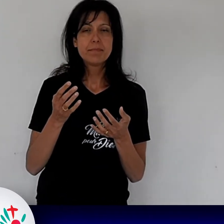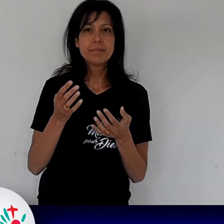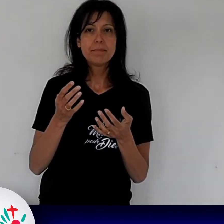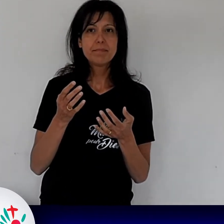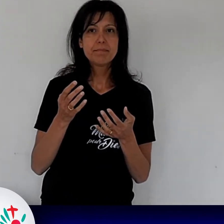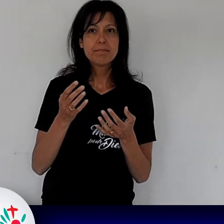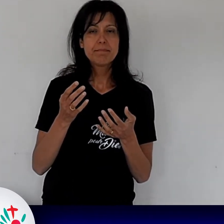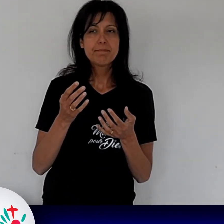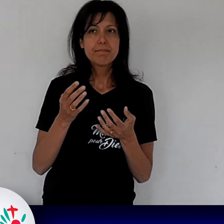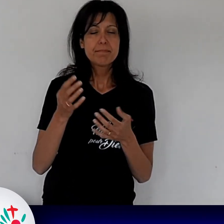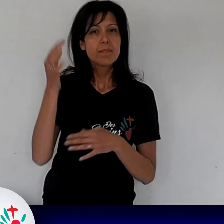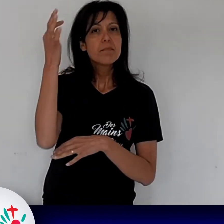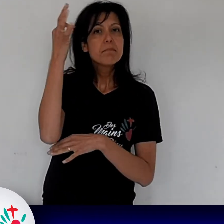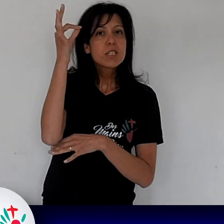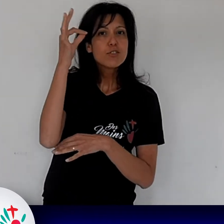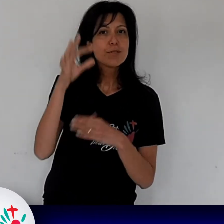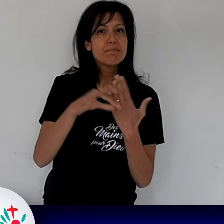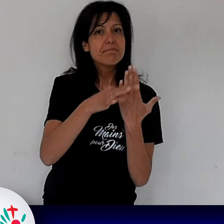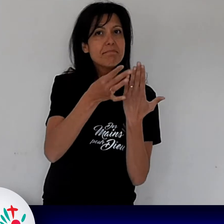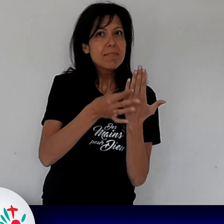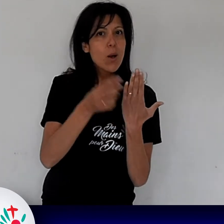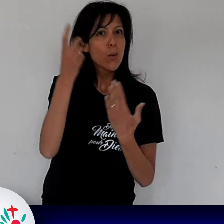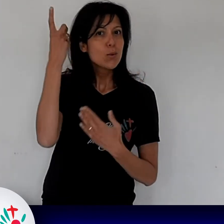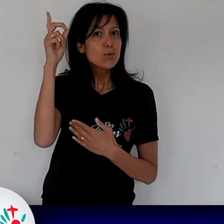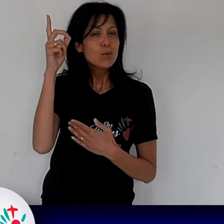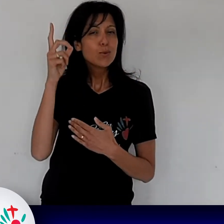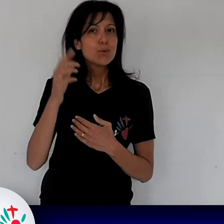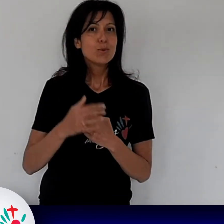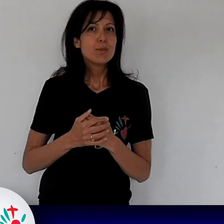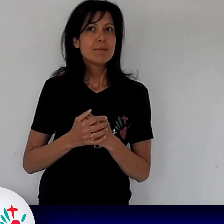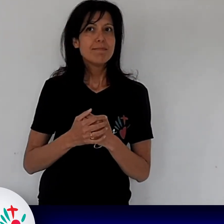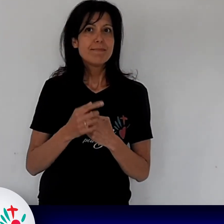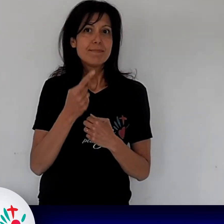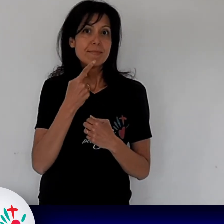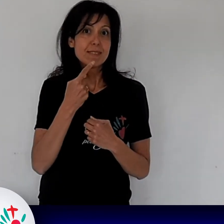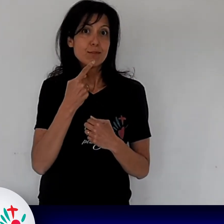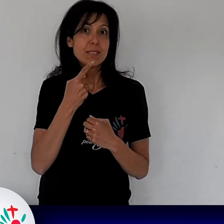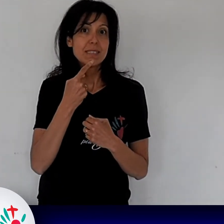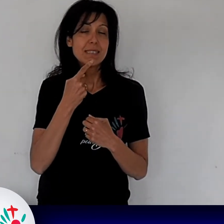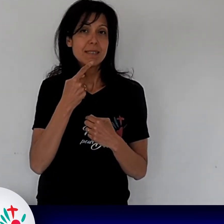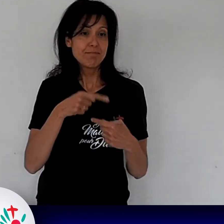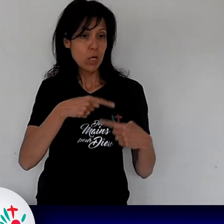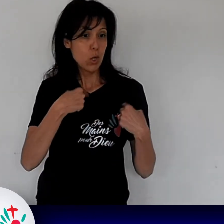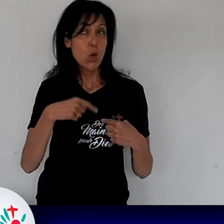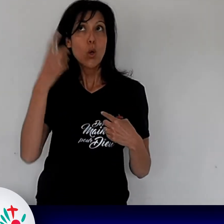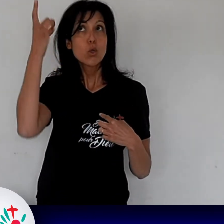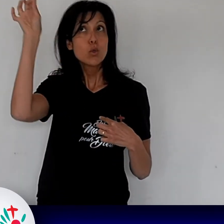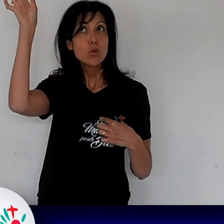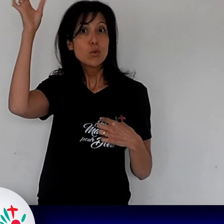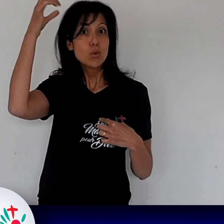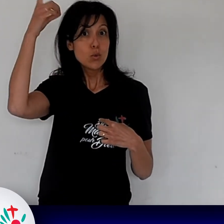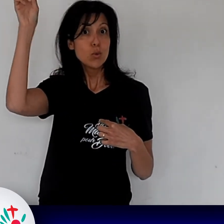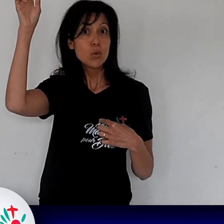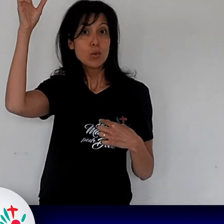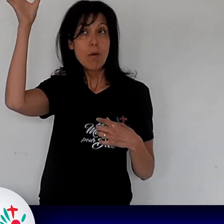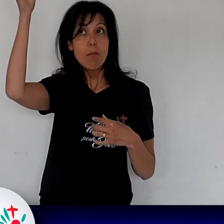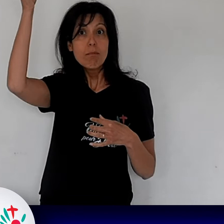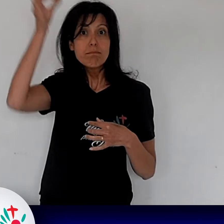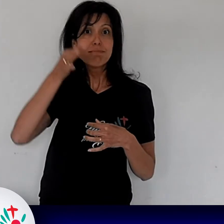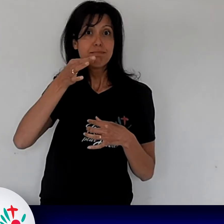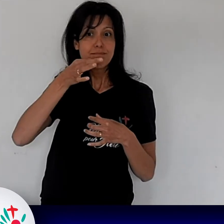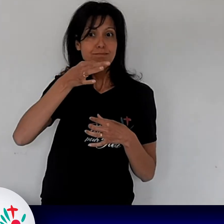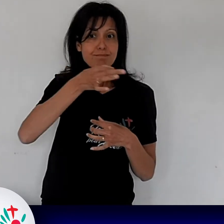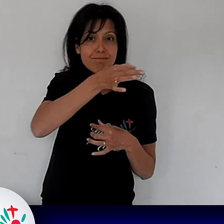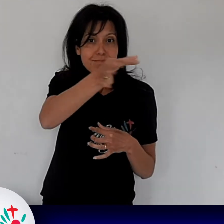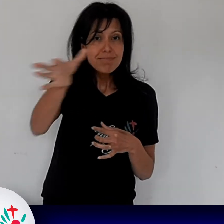c'est prophétiser ce qui vient du cœur de Dieu pour qu'il arrive directement dans le nôtre. C'est annoncer les oracles de